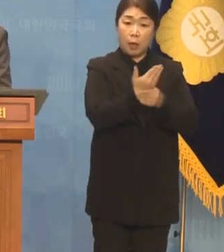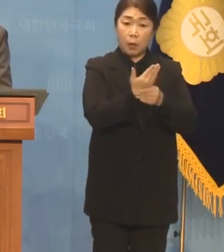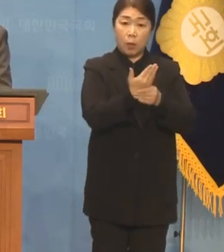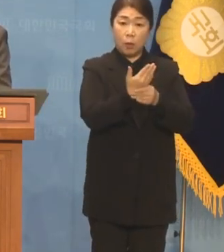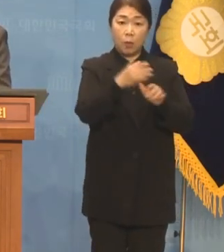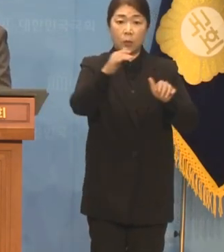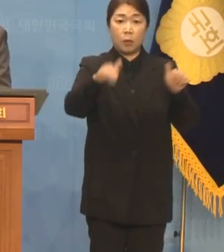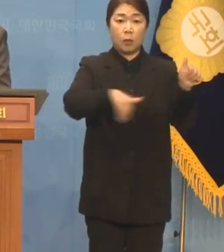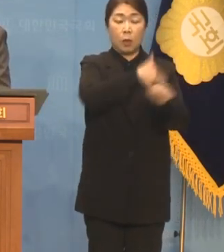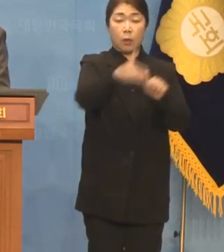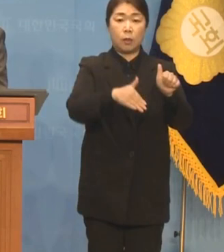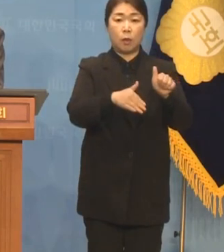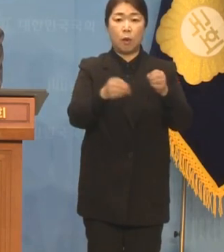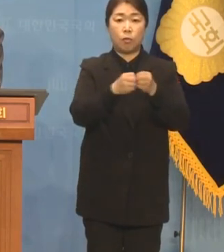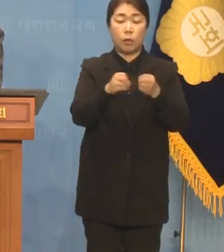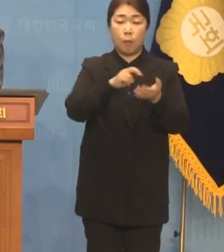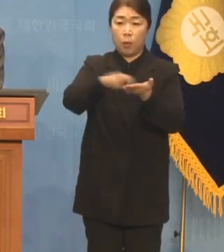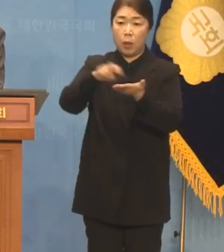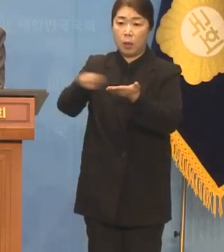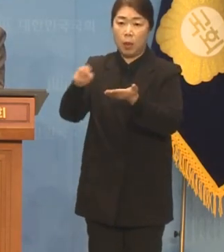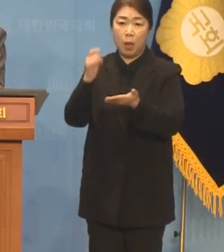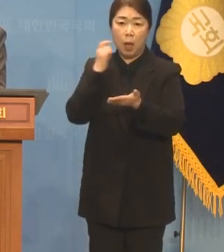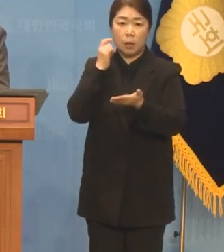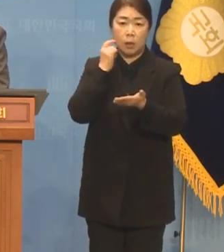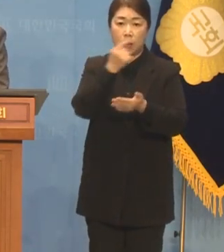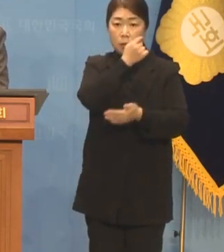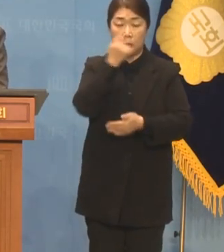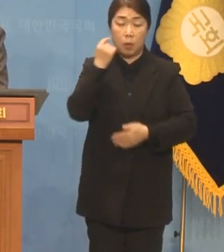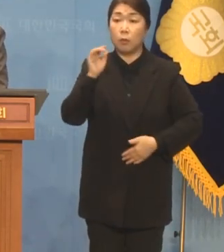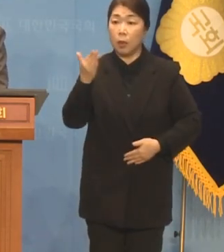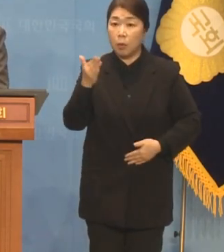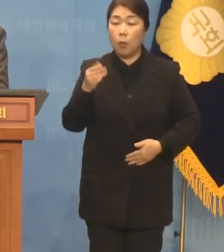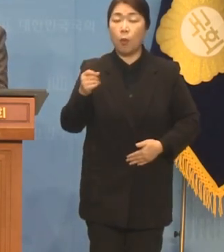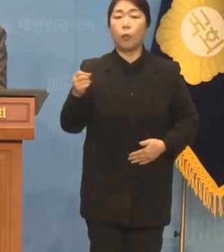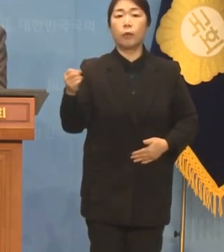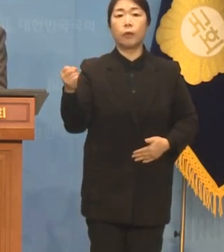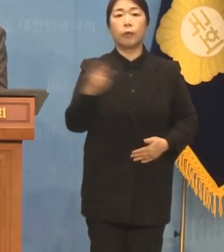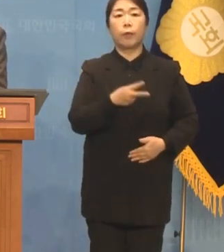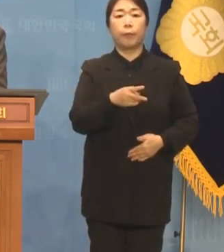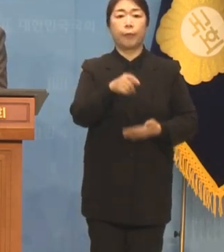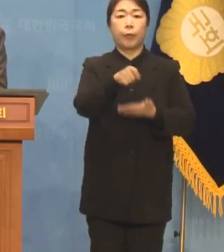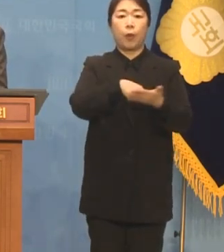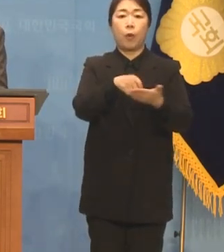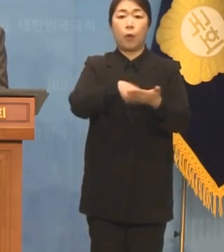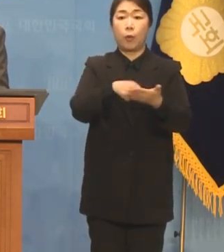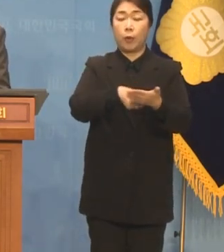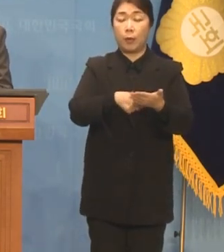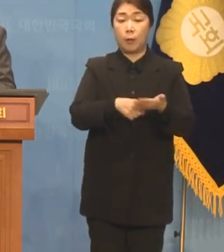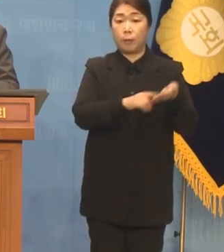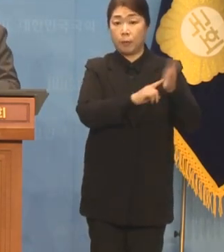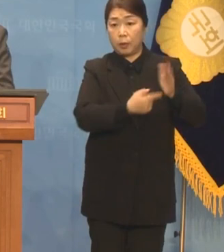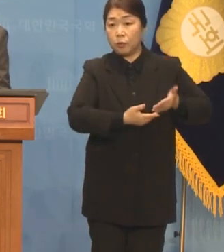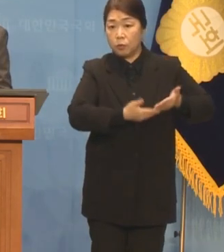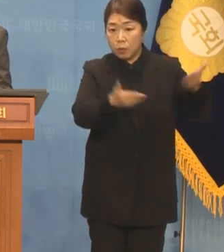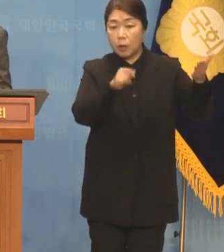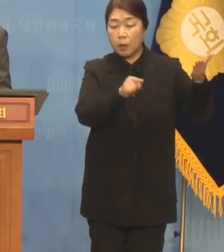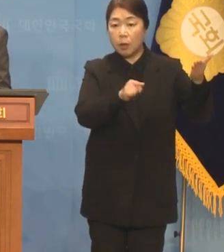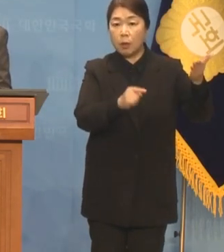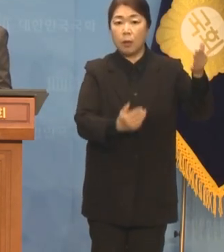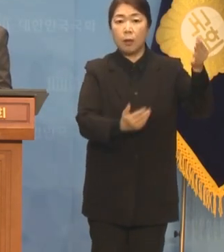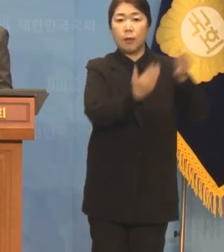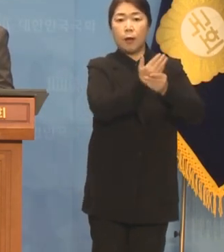문자가 허위 문자라는 것을 입증한과 동시에 또 언론을 통해서 이 사건을